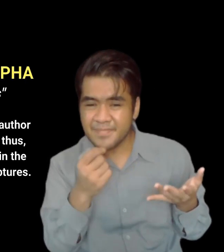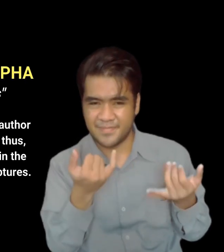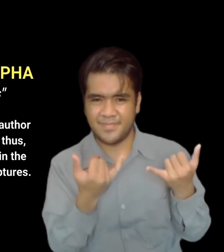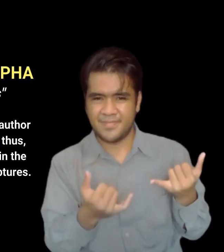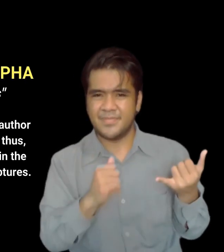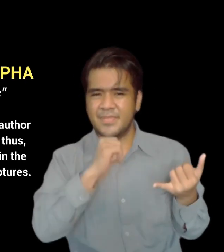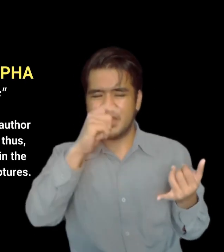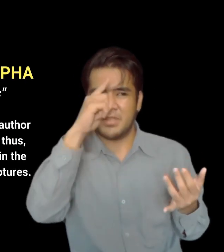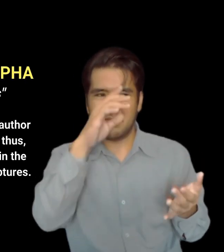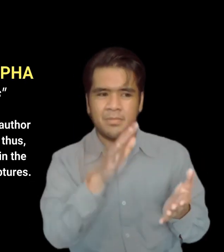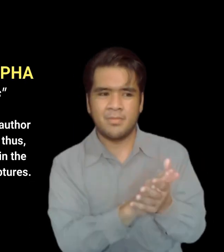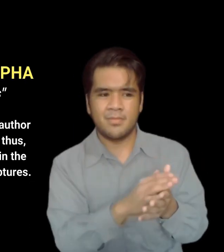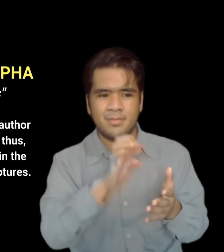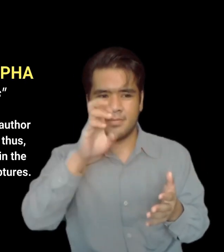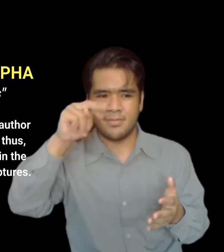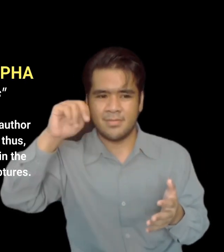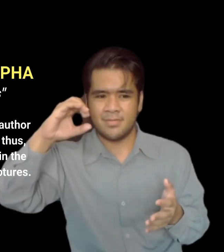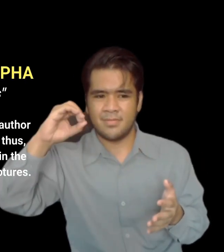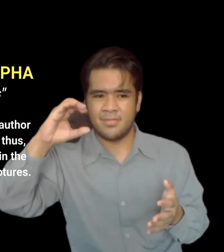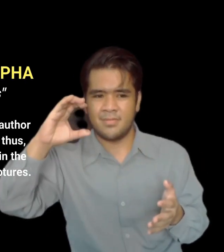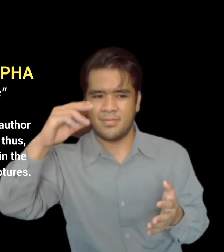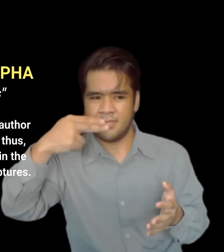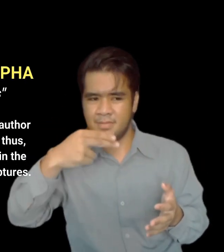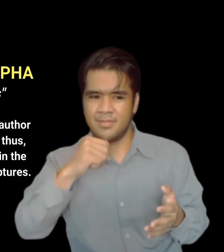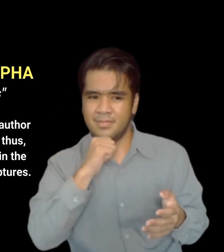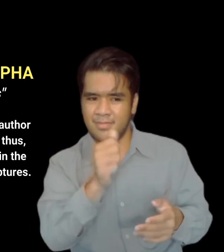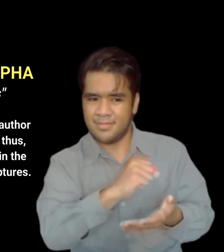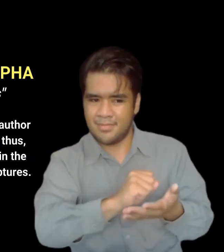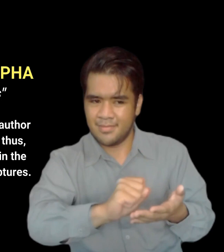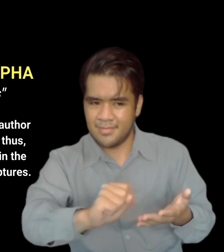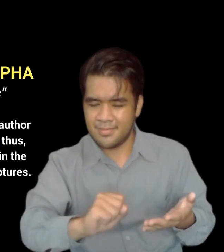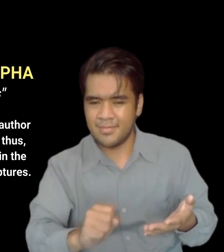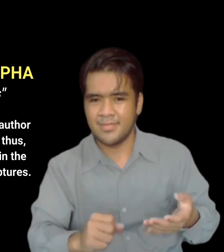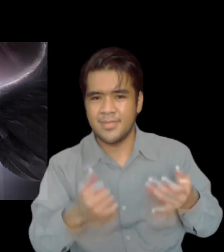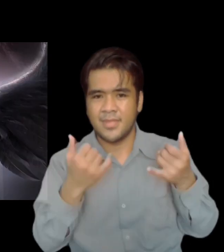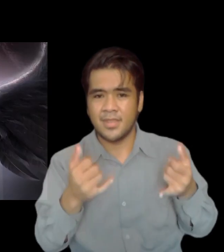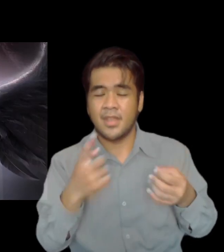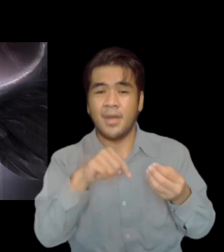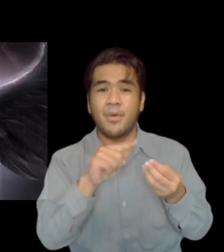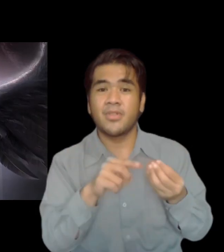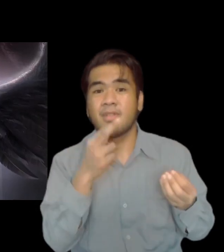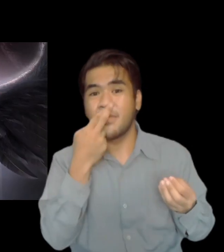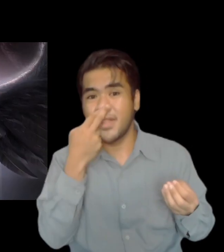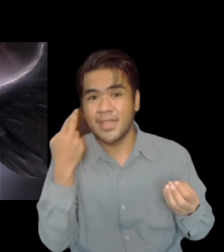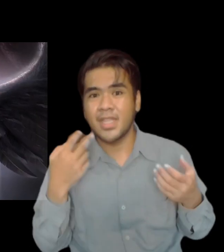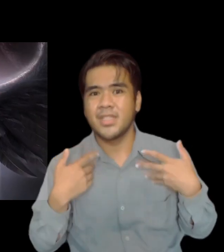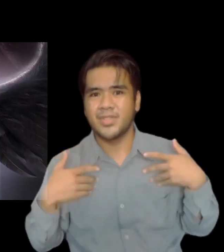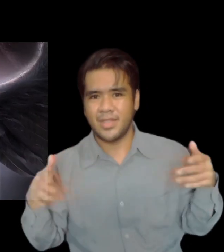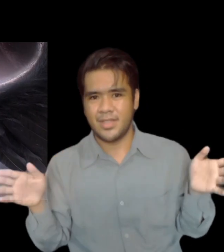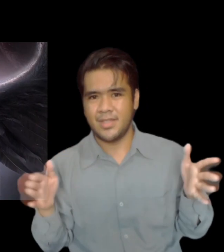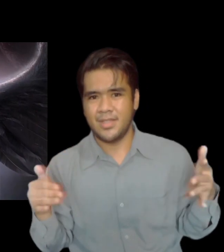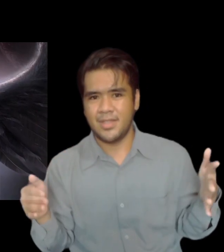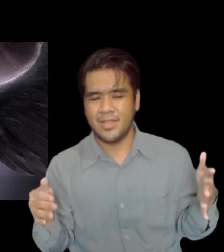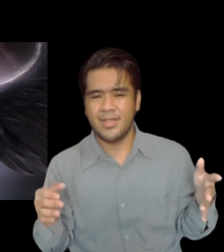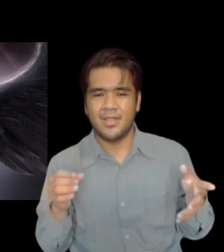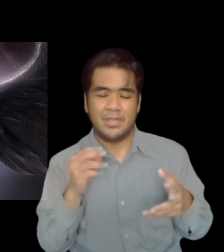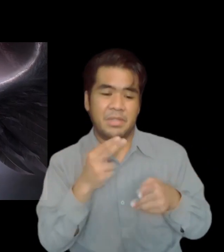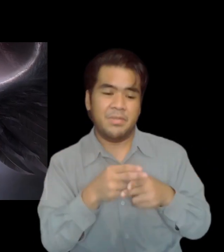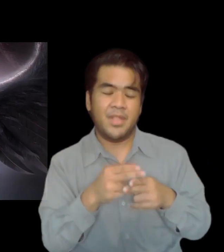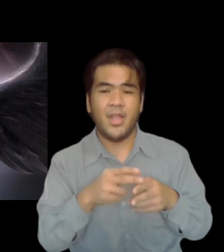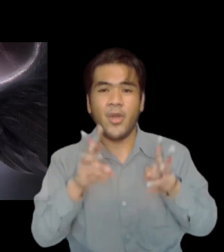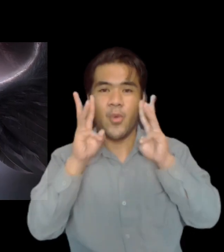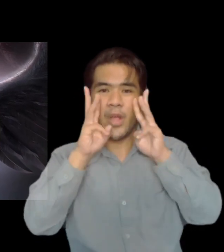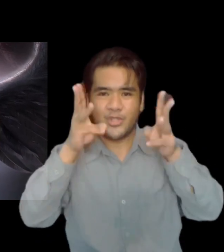o author dahil maraming naniniwala na hindi si Enoch ang mismo nagsulat ng aklat na ito. Ang Book of Enoch ay tungkol sa mga rebelding anghel